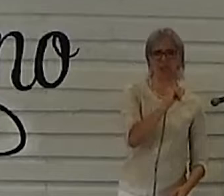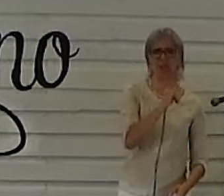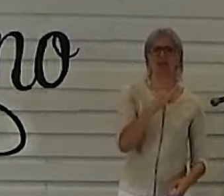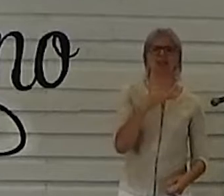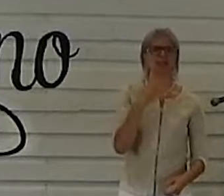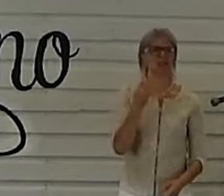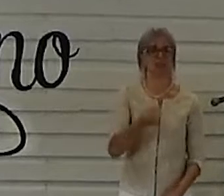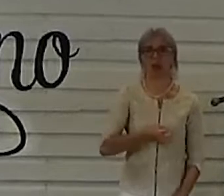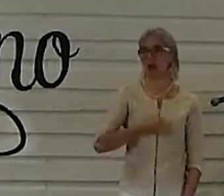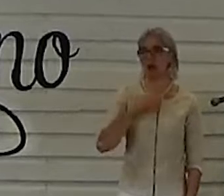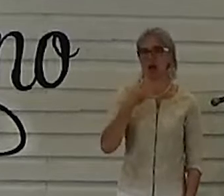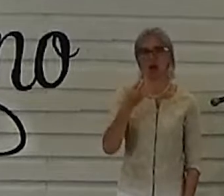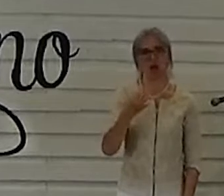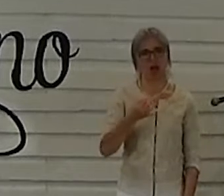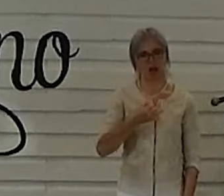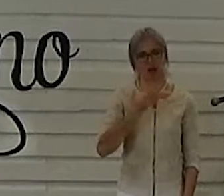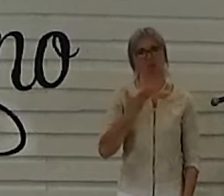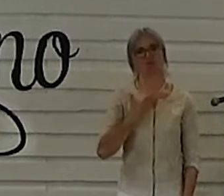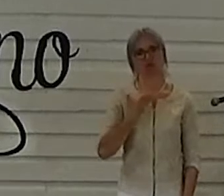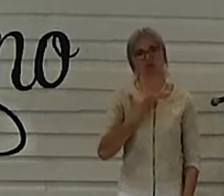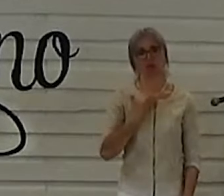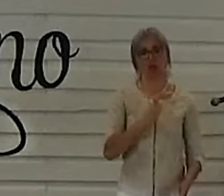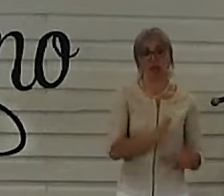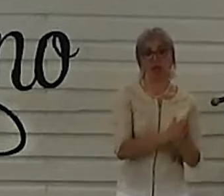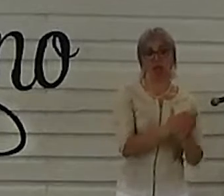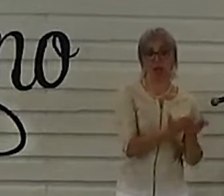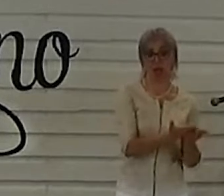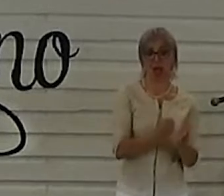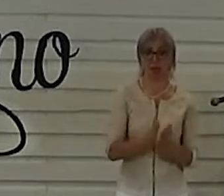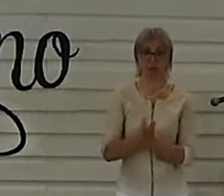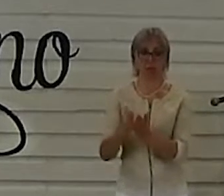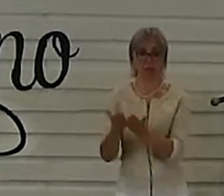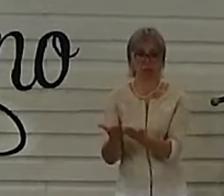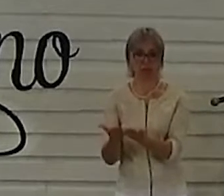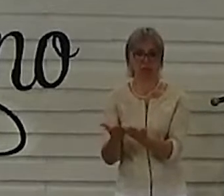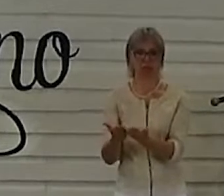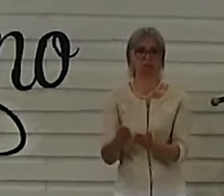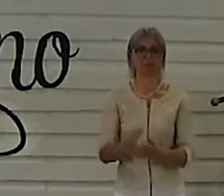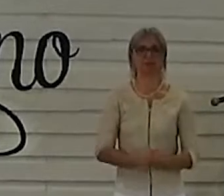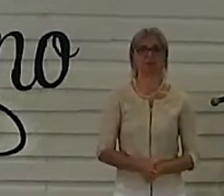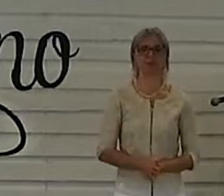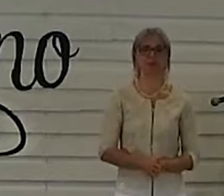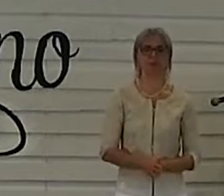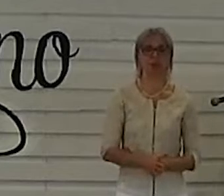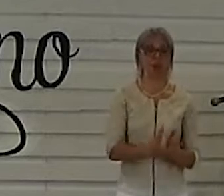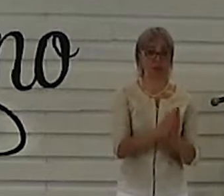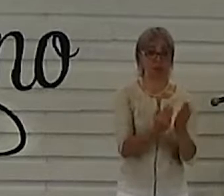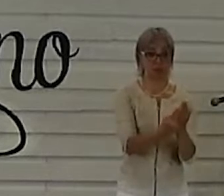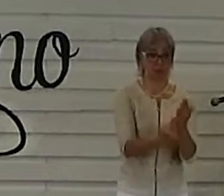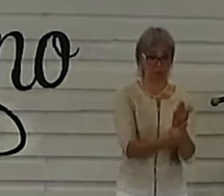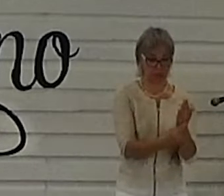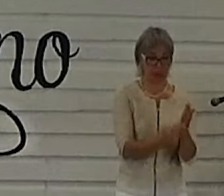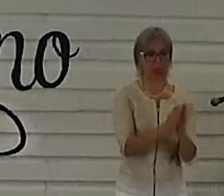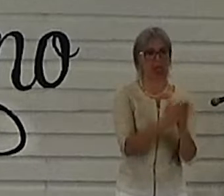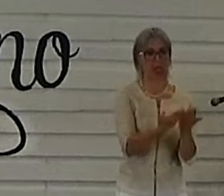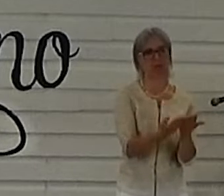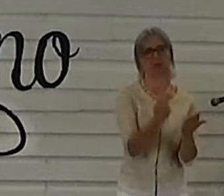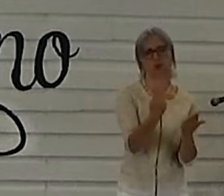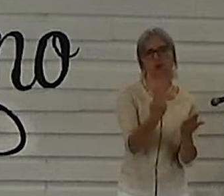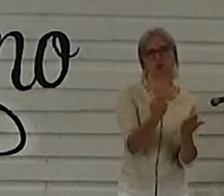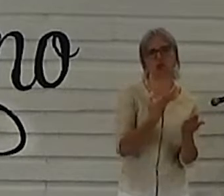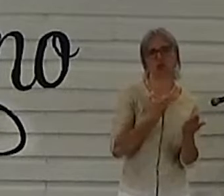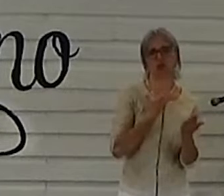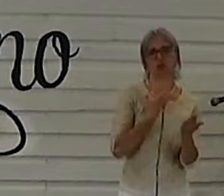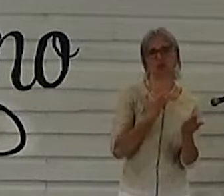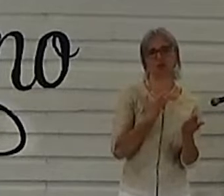Sono due libri nella scrittura che secondo me non sono mai finiti di scrivere. Sapete quali sono? Avete sentito tante volte.